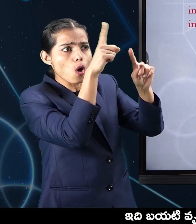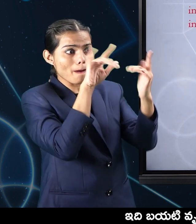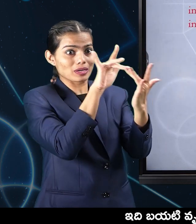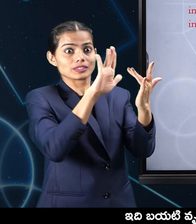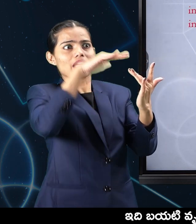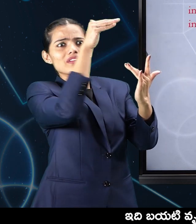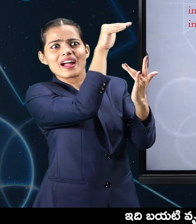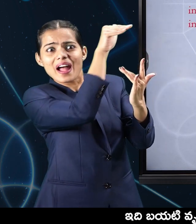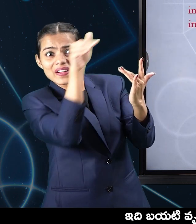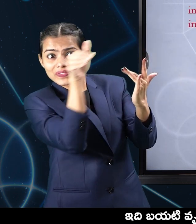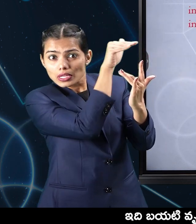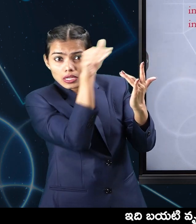వృత్తానికి టాంజెంట్.